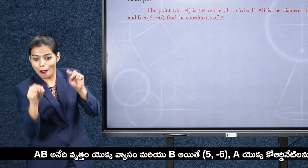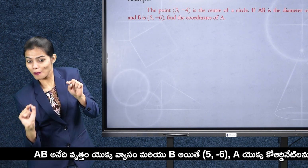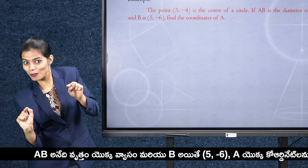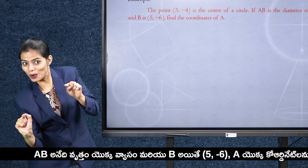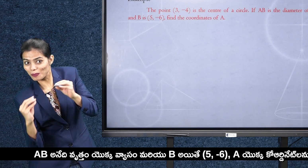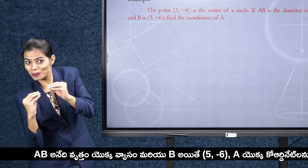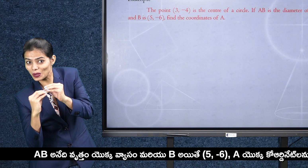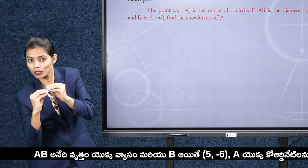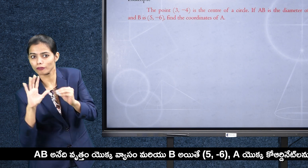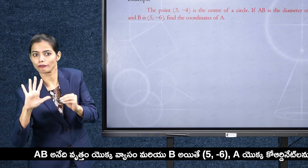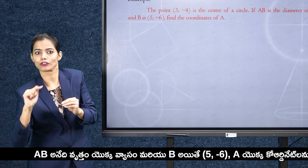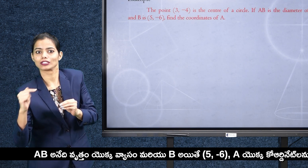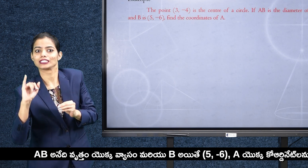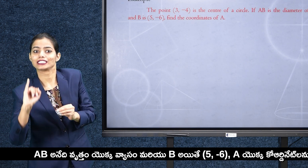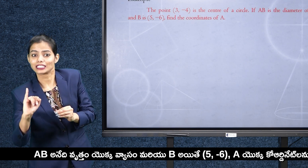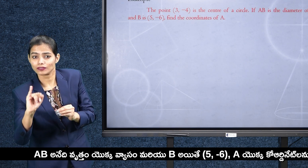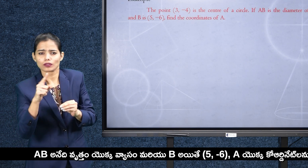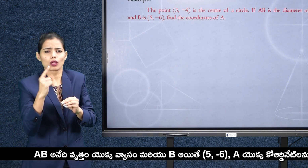యొక్క కోఆర్డినేట్లను కనుగొనండి.